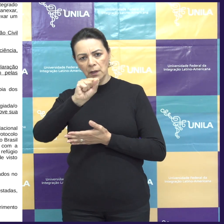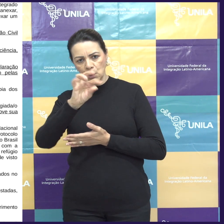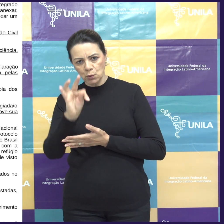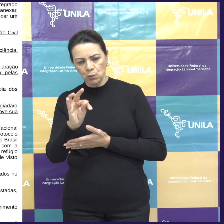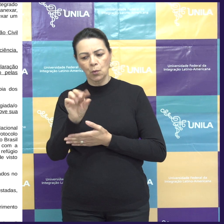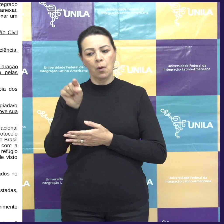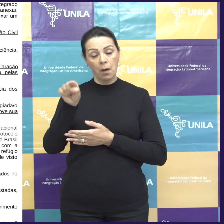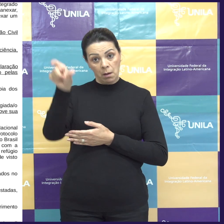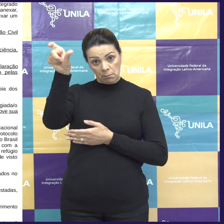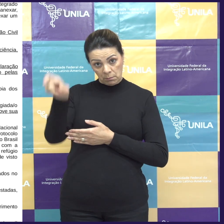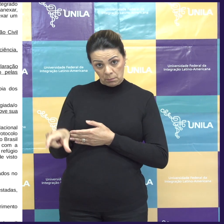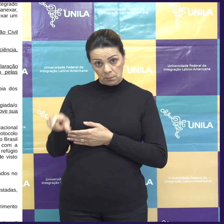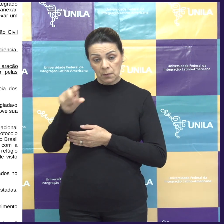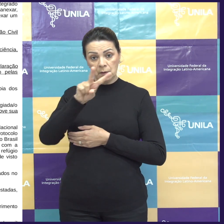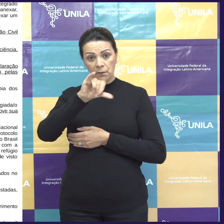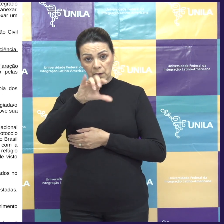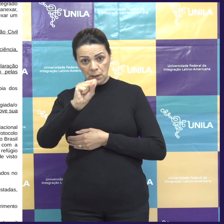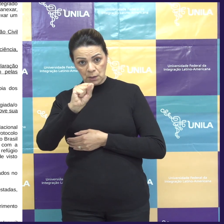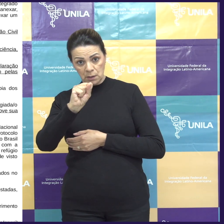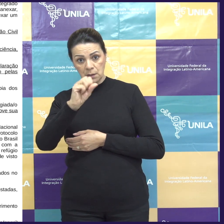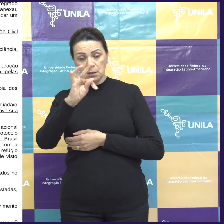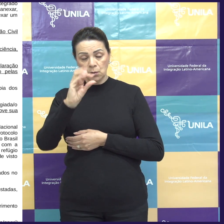de solicitante de visto humanitário.